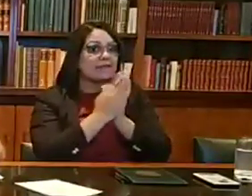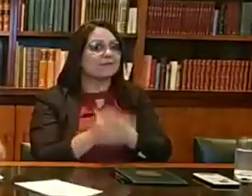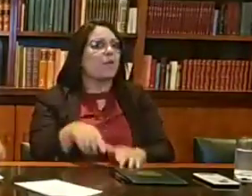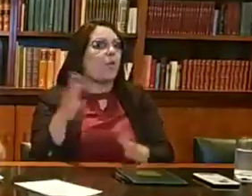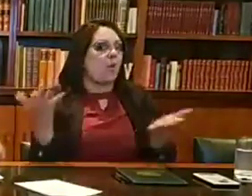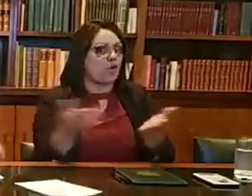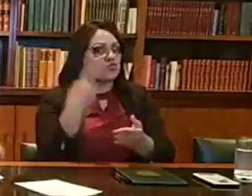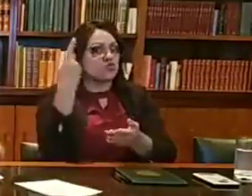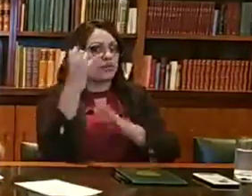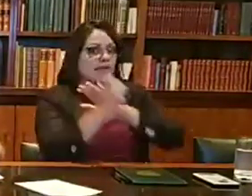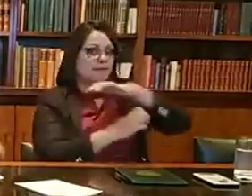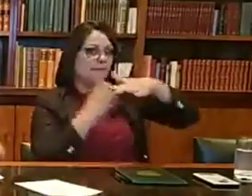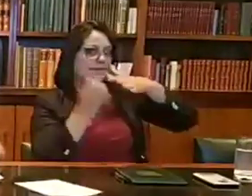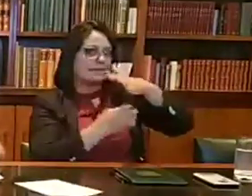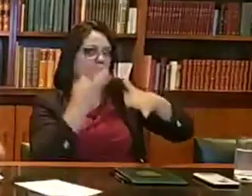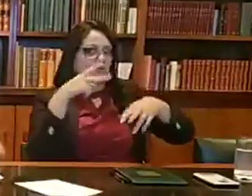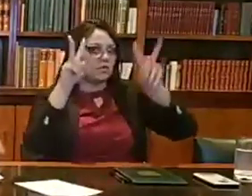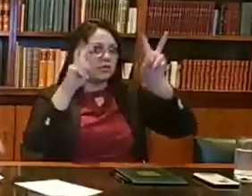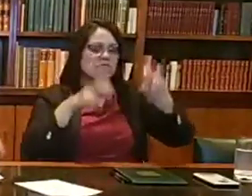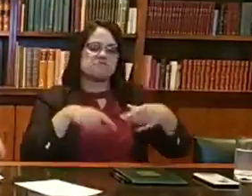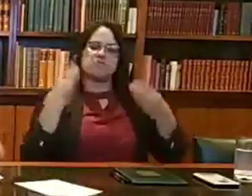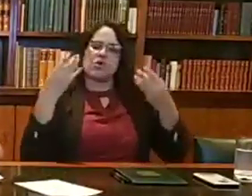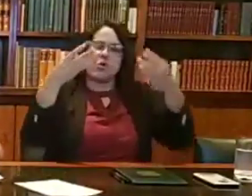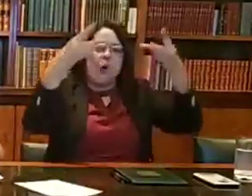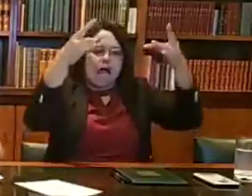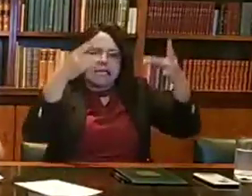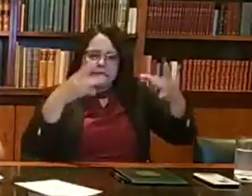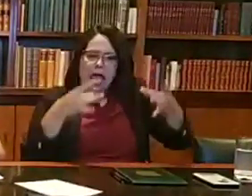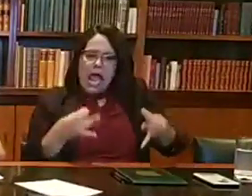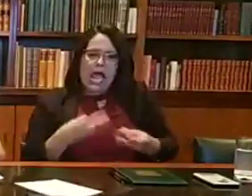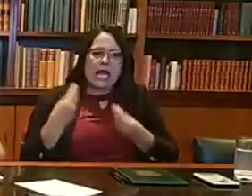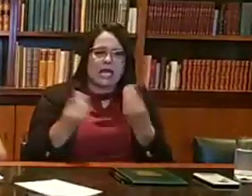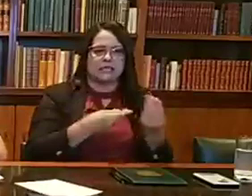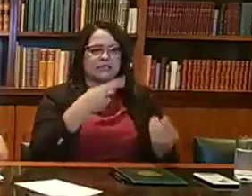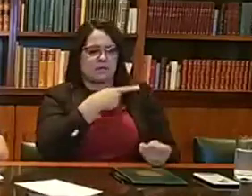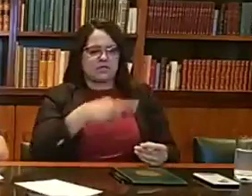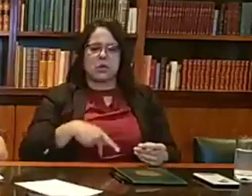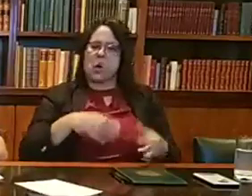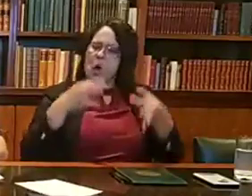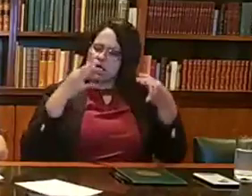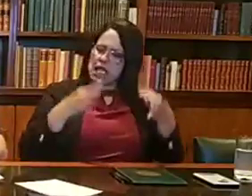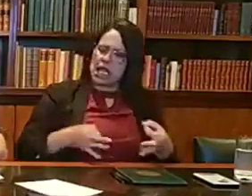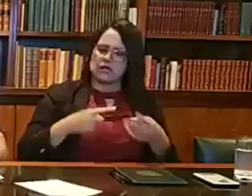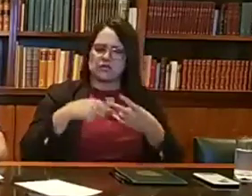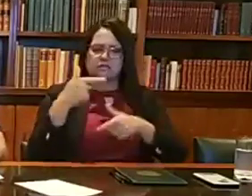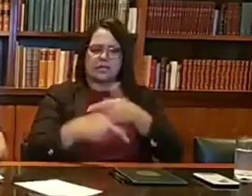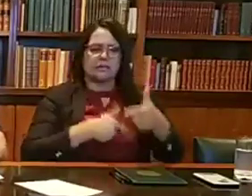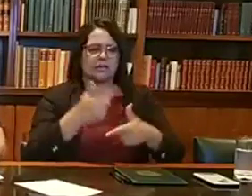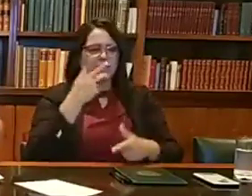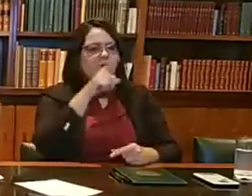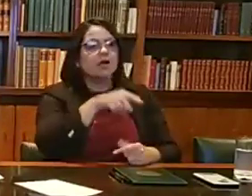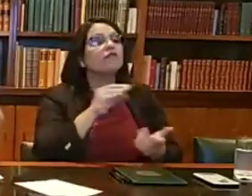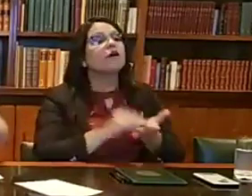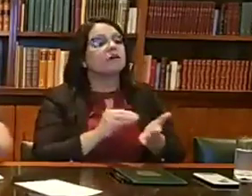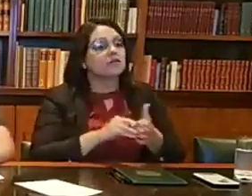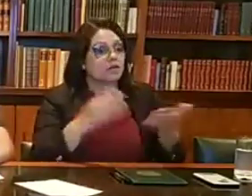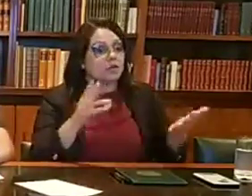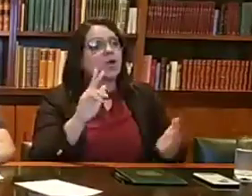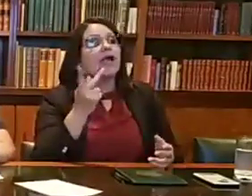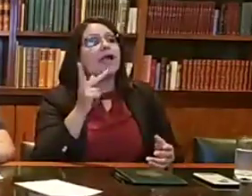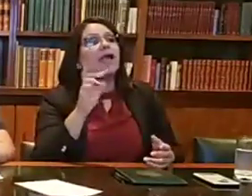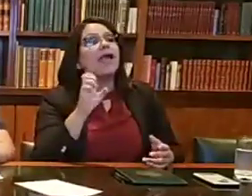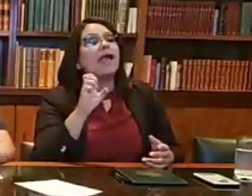começou a falar das qualidades do presidente, né? Honesto, trabalhador, falou tanta coisa, faltou falar hétero. Eu falei, hétero.